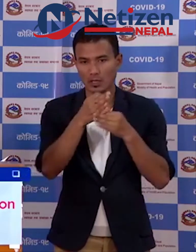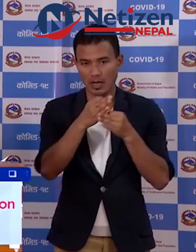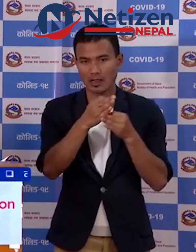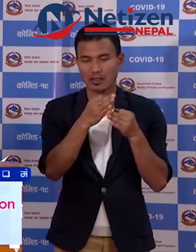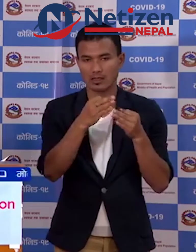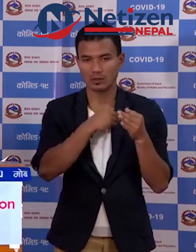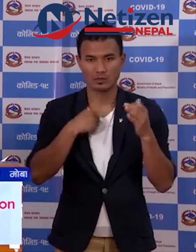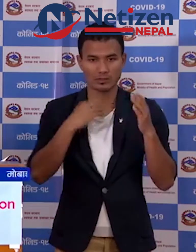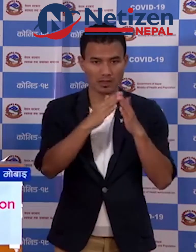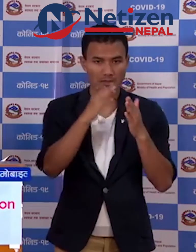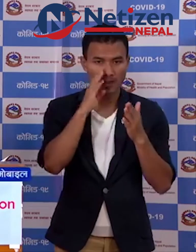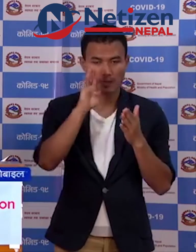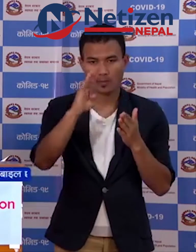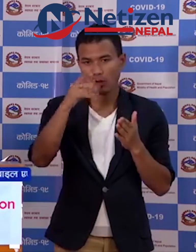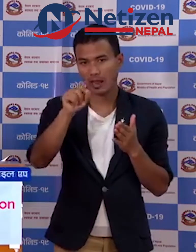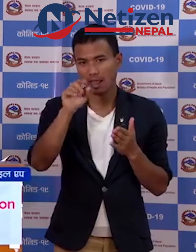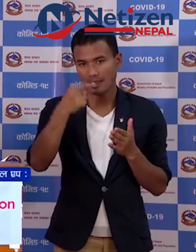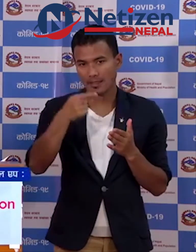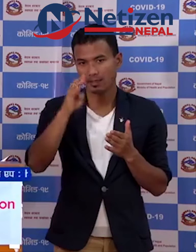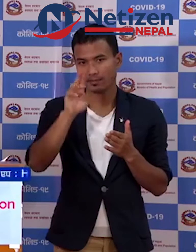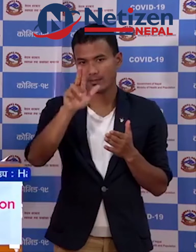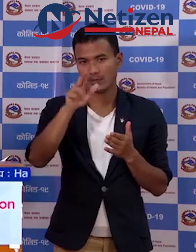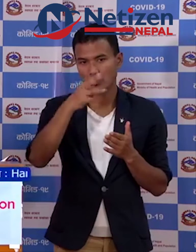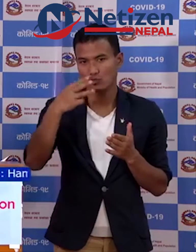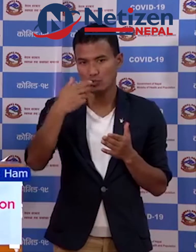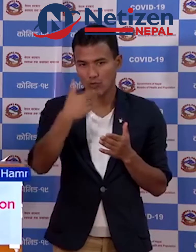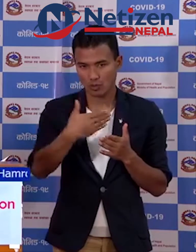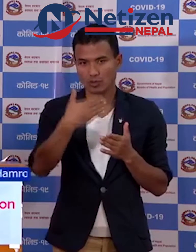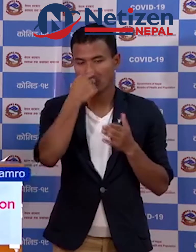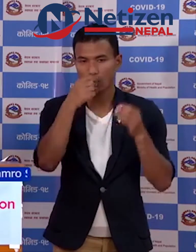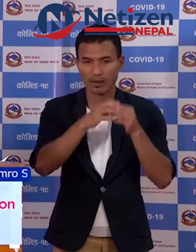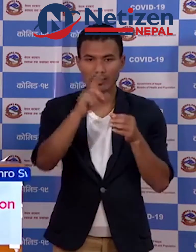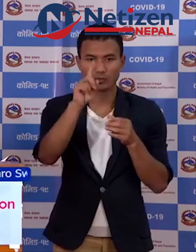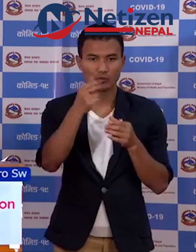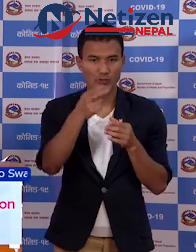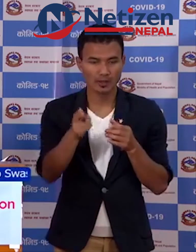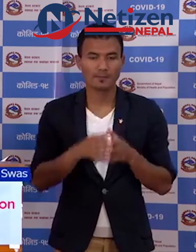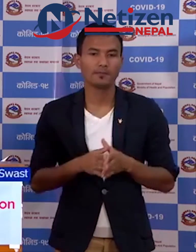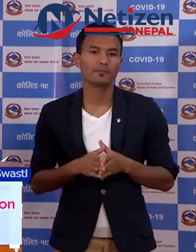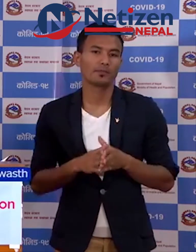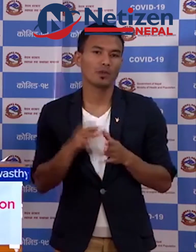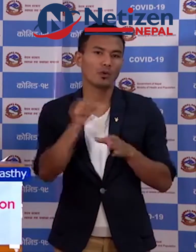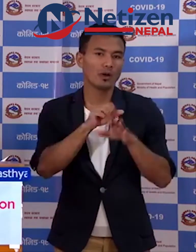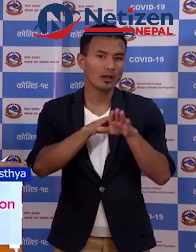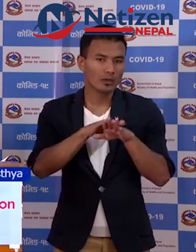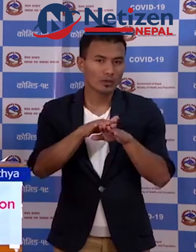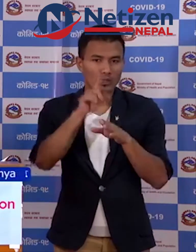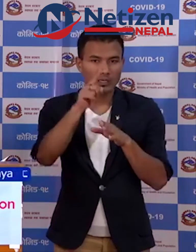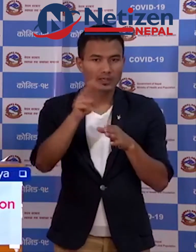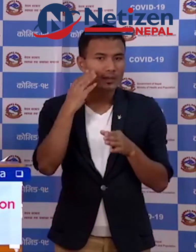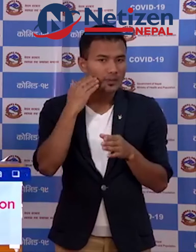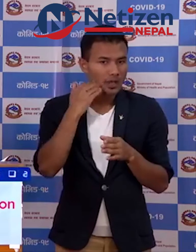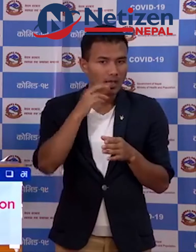धरानमा बलान बिउल गाउँपालिका क्वारेन्टिनको जम्मा 16 जना, उहाँहरू